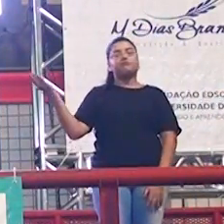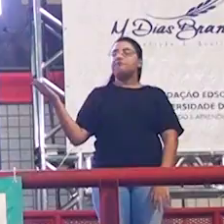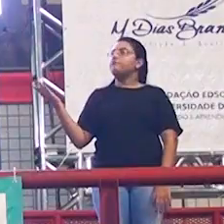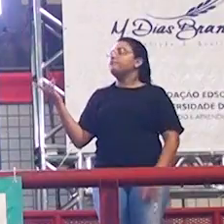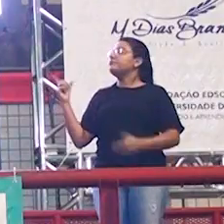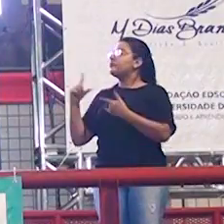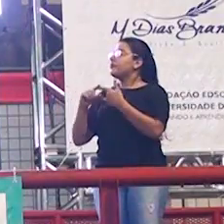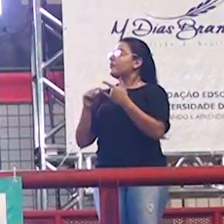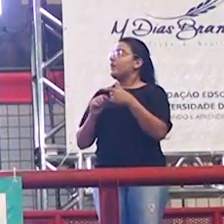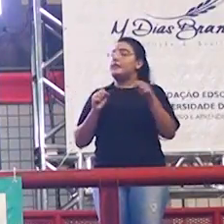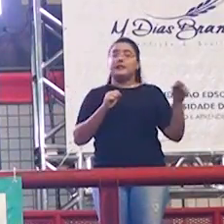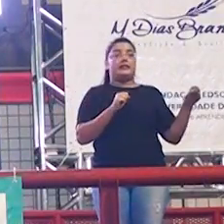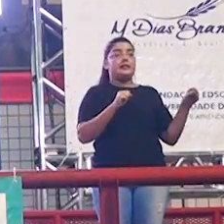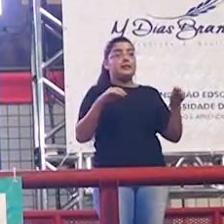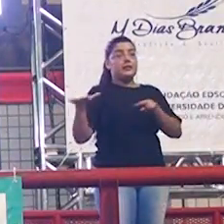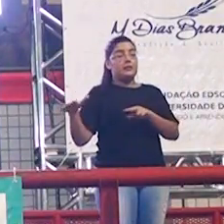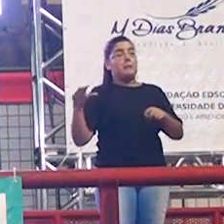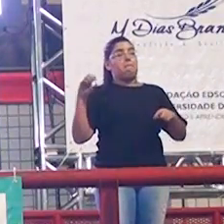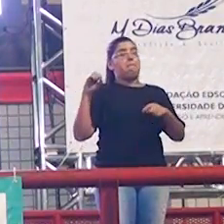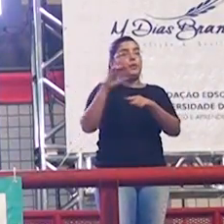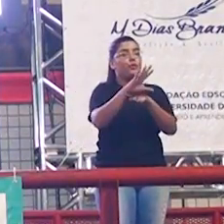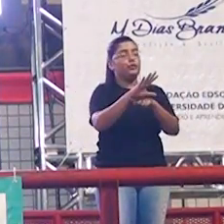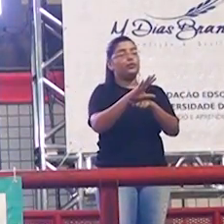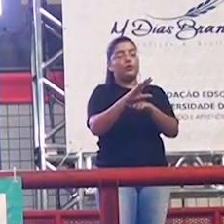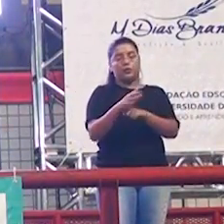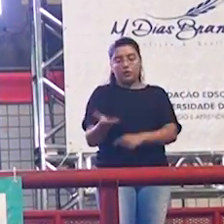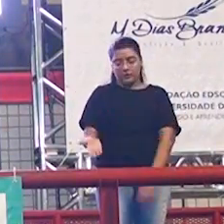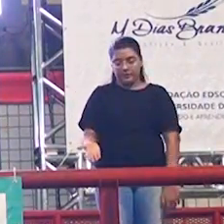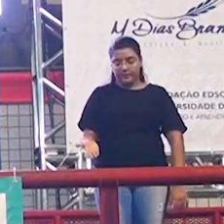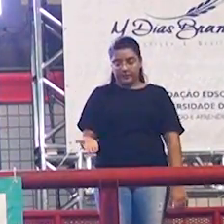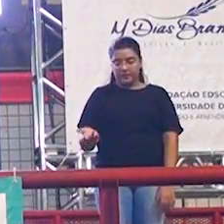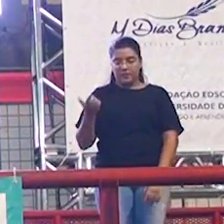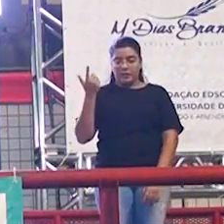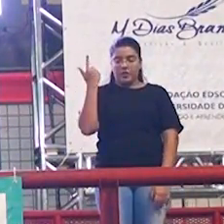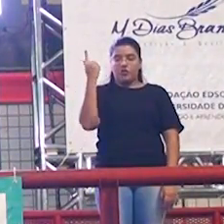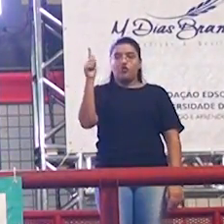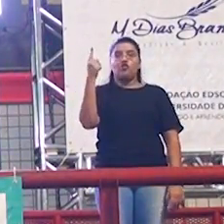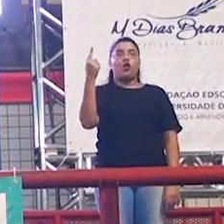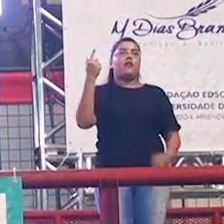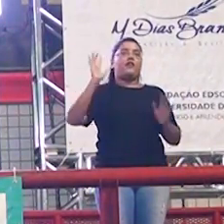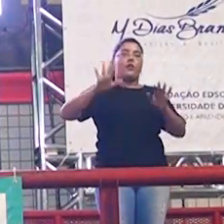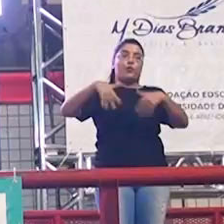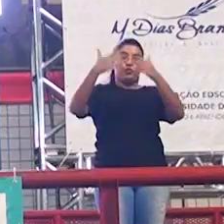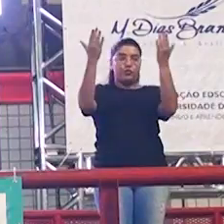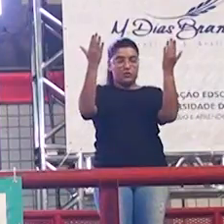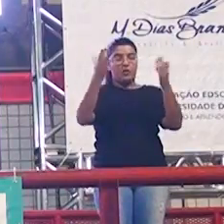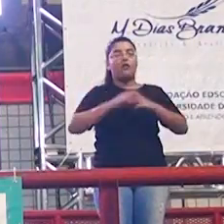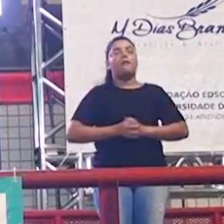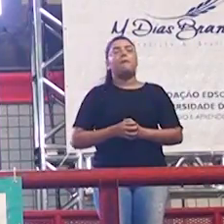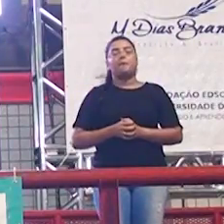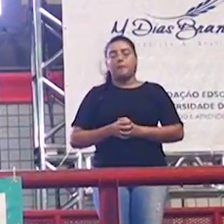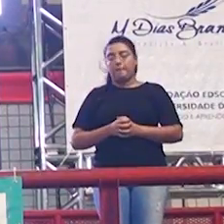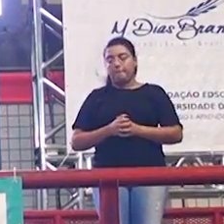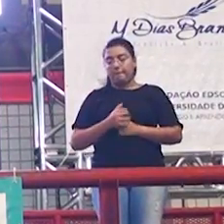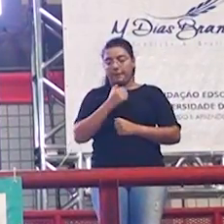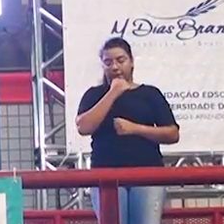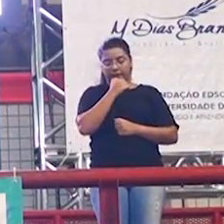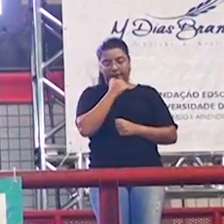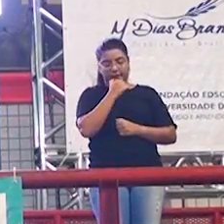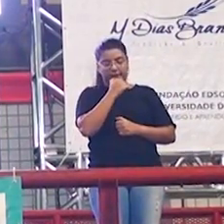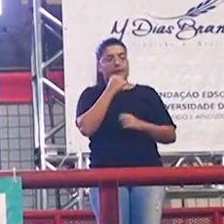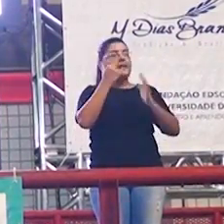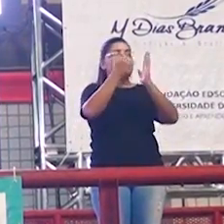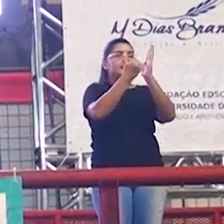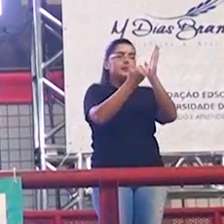essa semana a gente postou 2 vídeos, o canal é esse, Geografia em Construção. Acessem, se